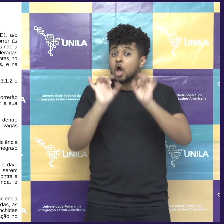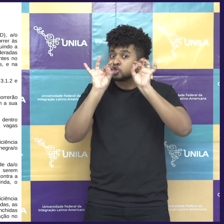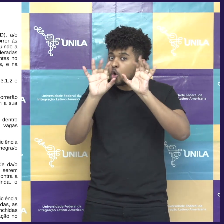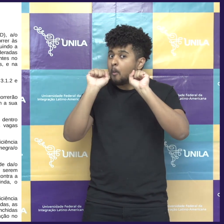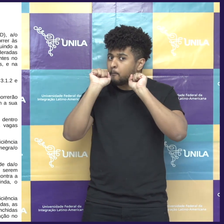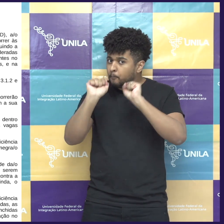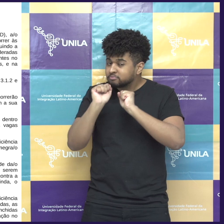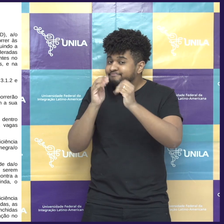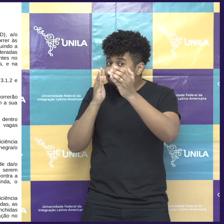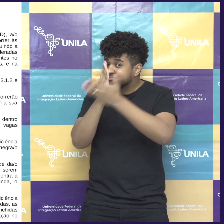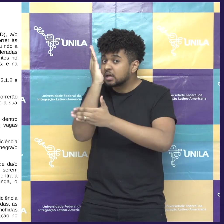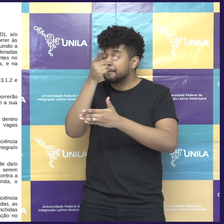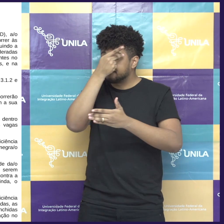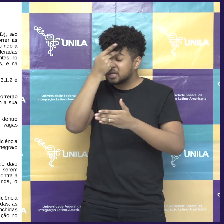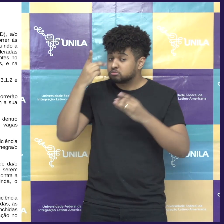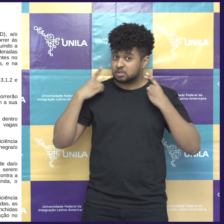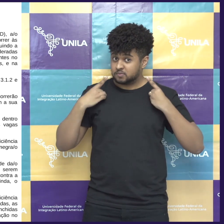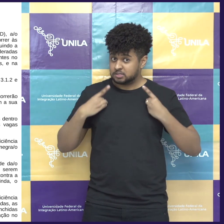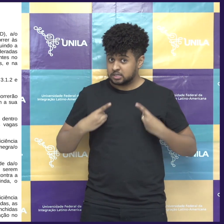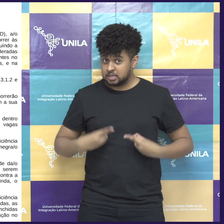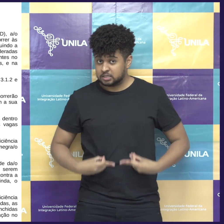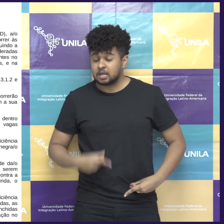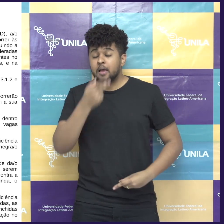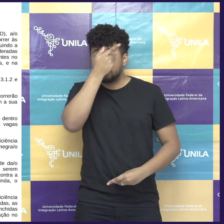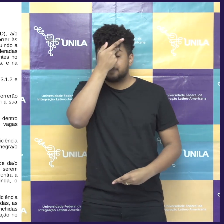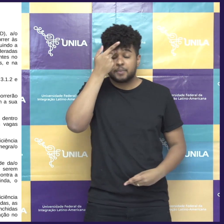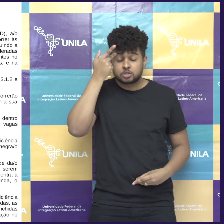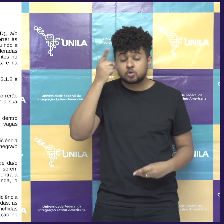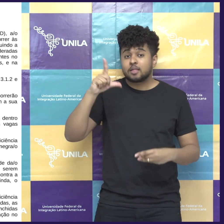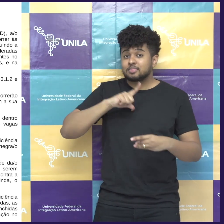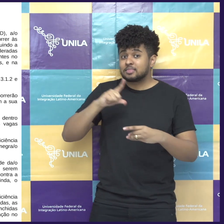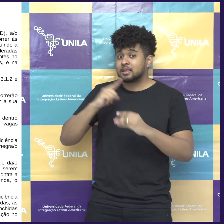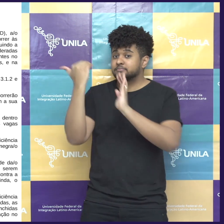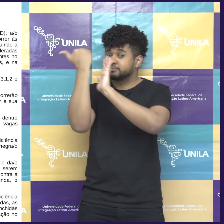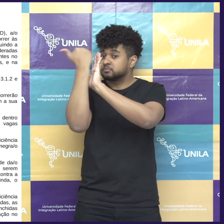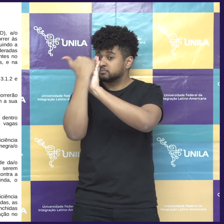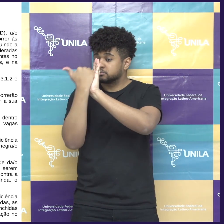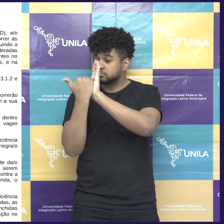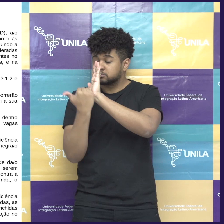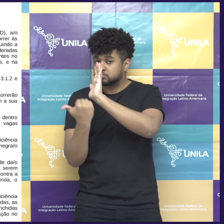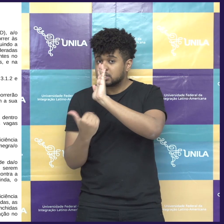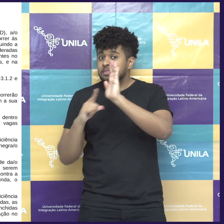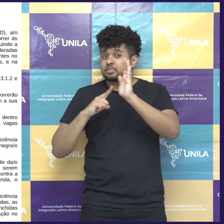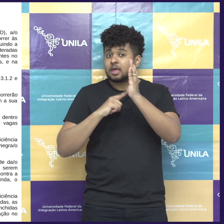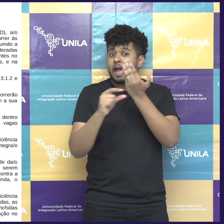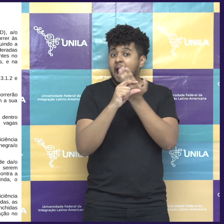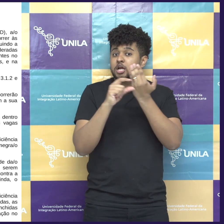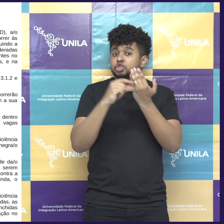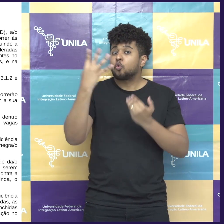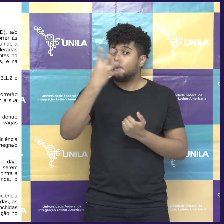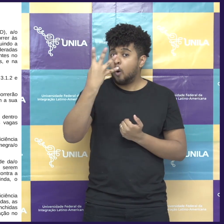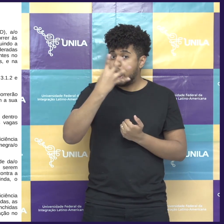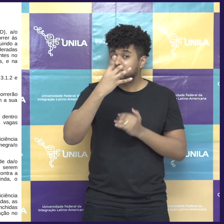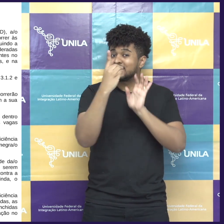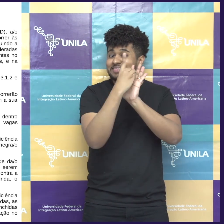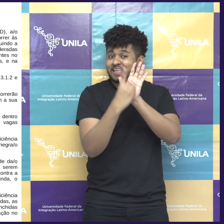serão consideradas pessoas com deficiência aquelas que se enquadrarem nas categorias constantes no artigo 4º